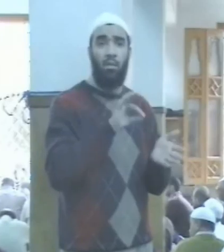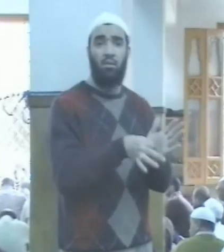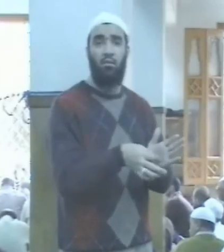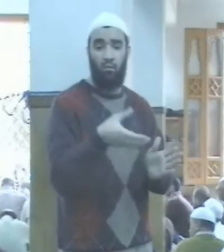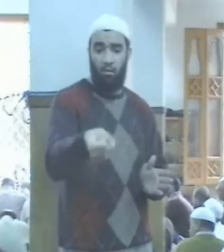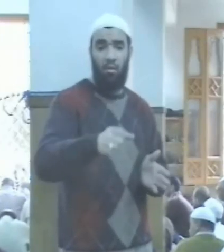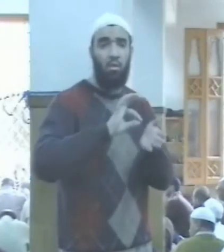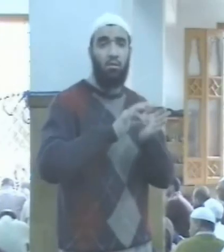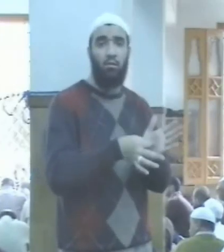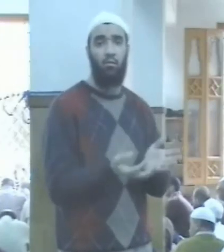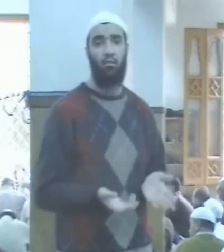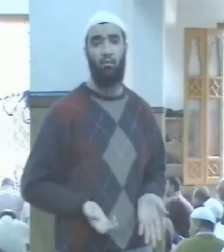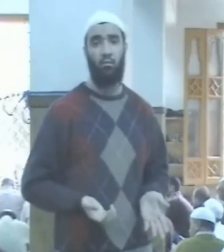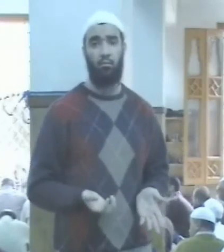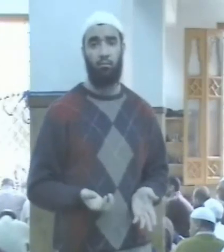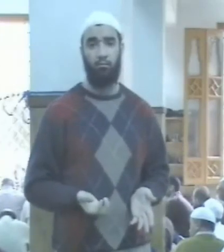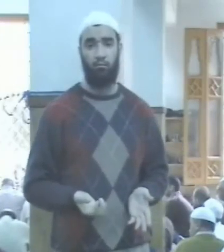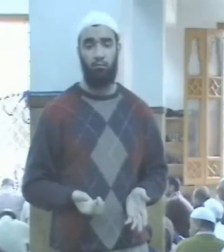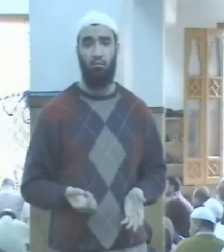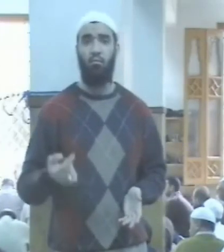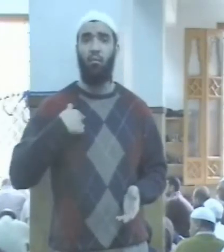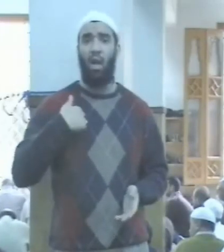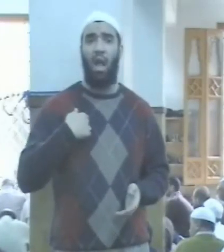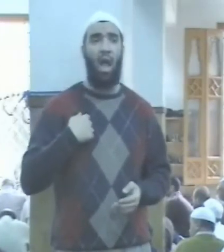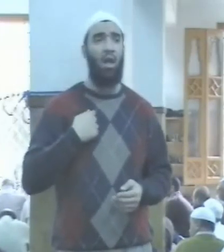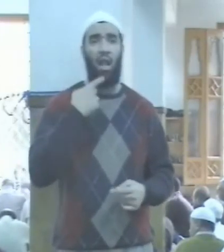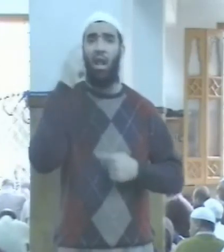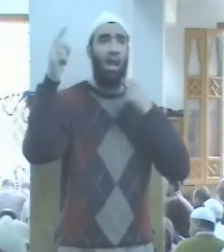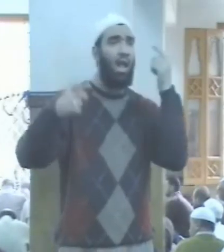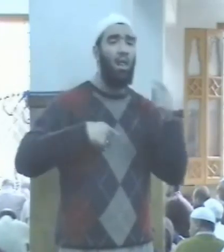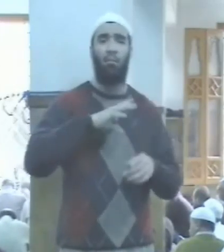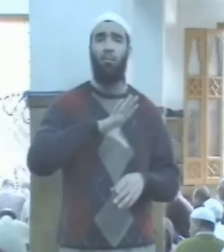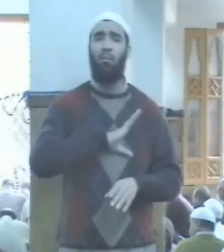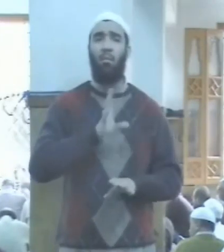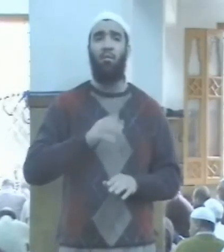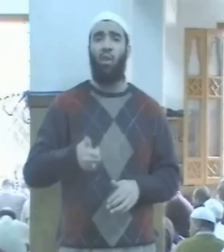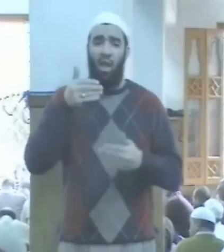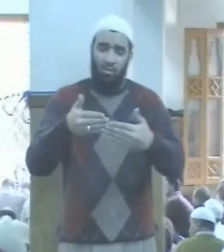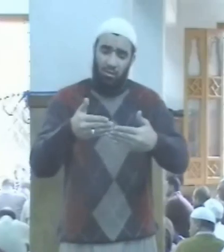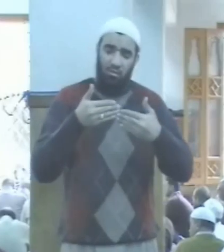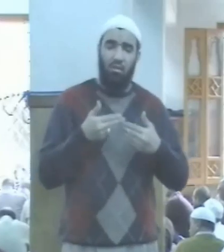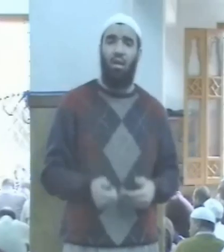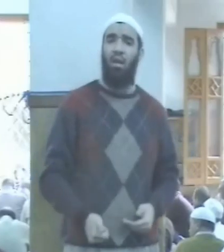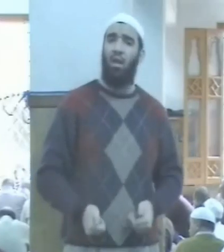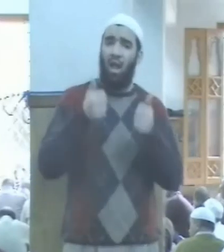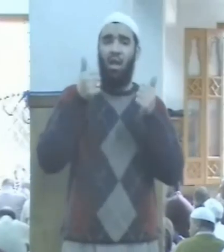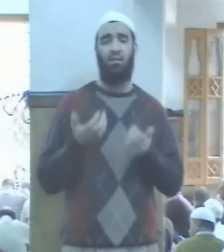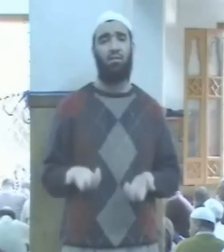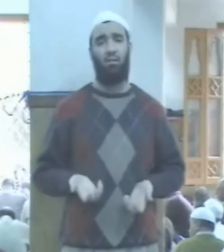يدخل نفسه في مضمار هذا المنكر بأي طريق من الطرق،